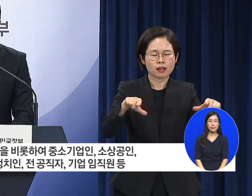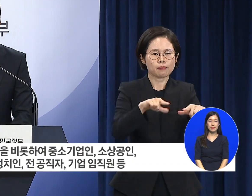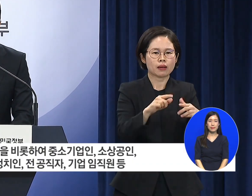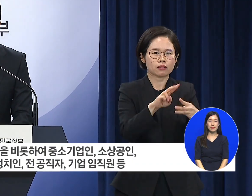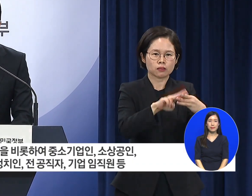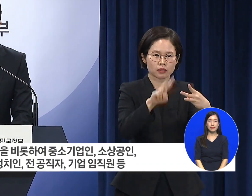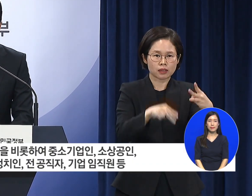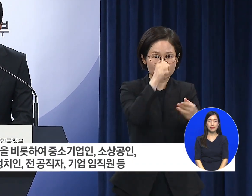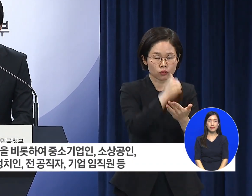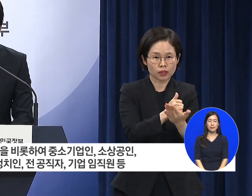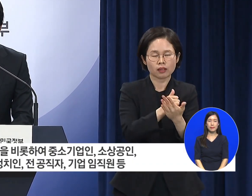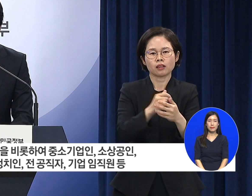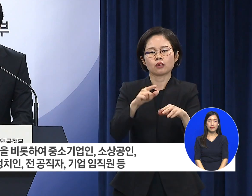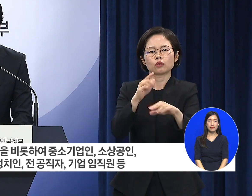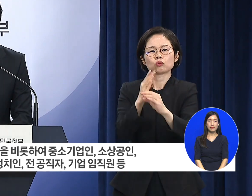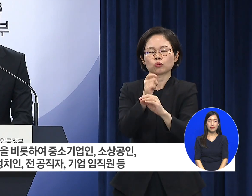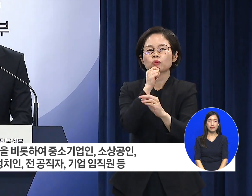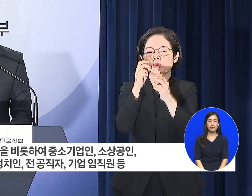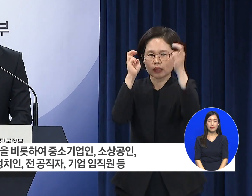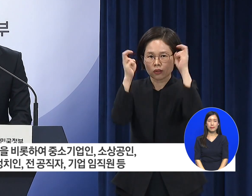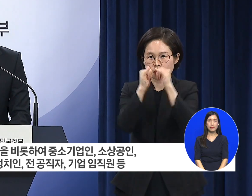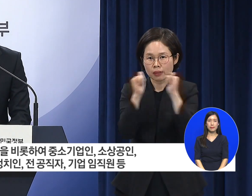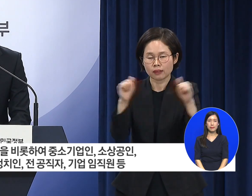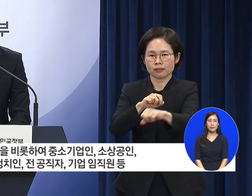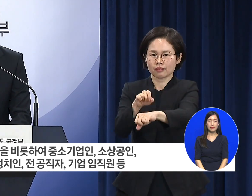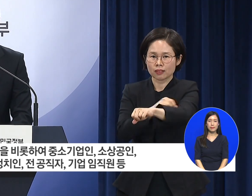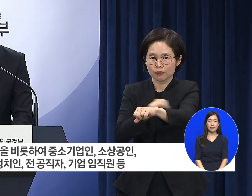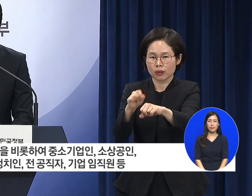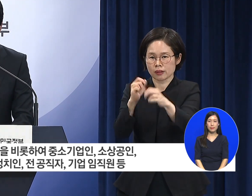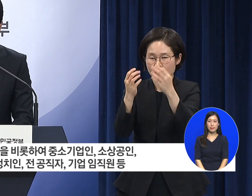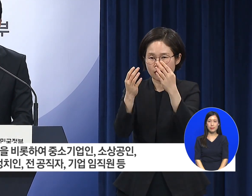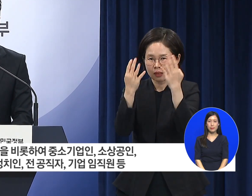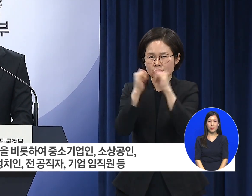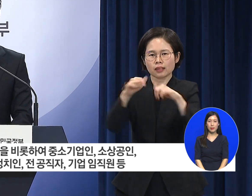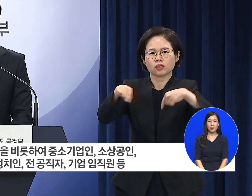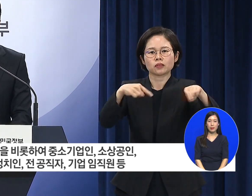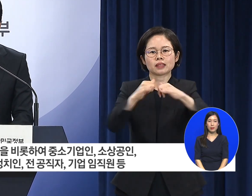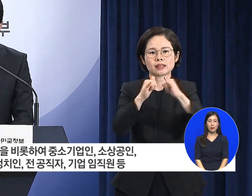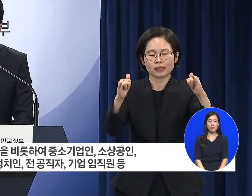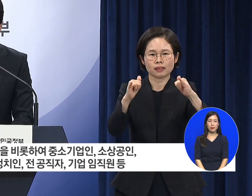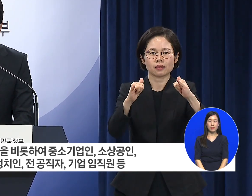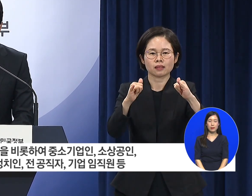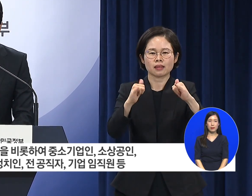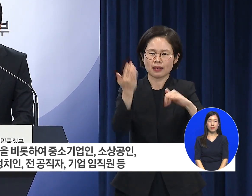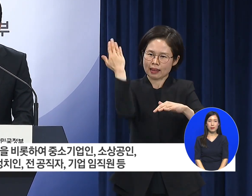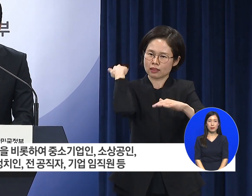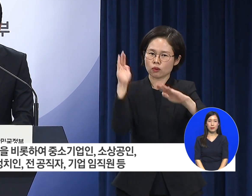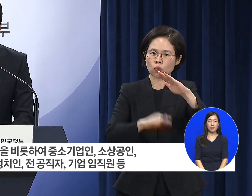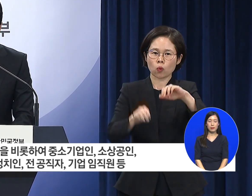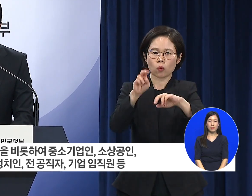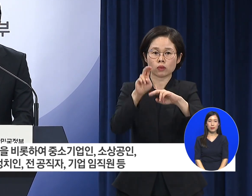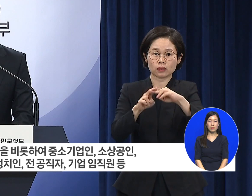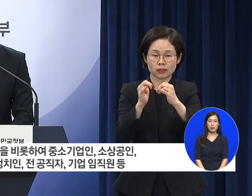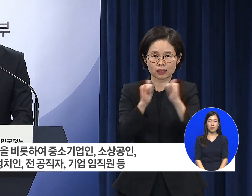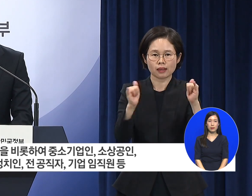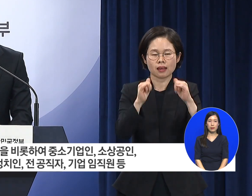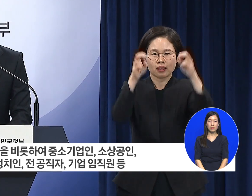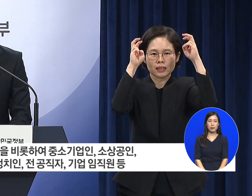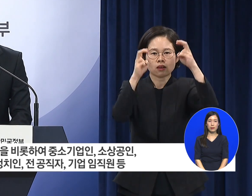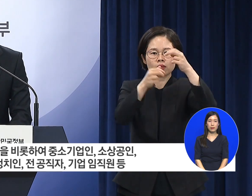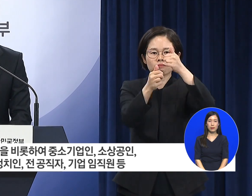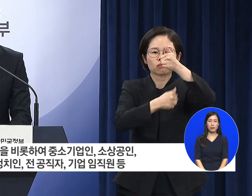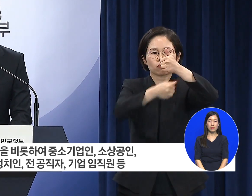중소기업인 소상공인 특별 배려수용자 경제인 정체 정치인 전 공직자 기업 임직원